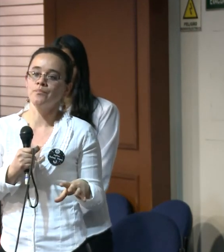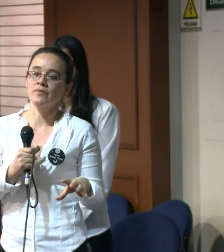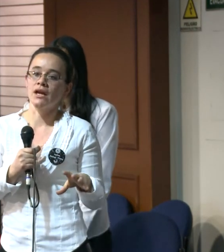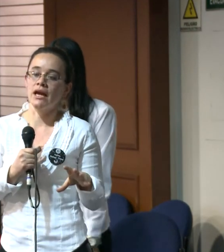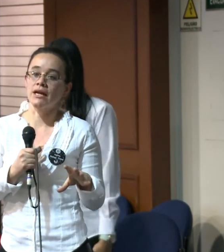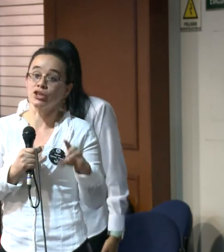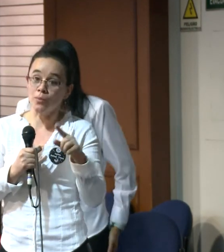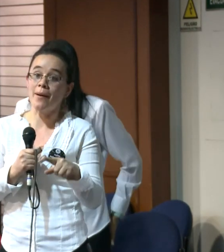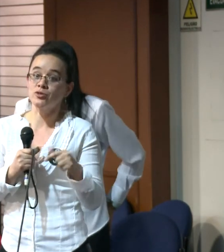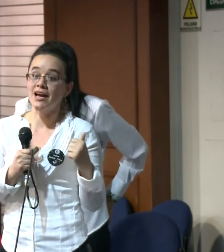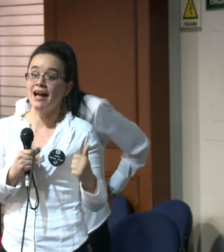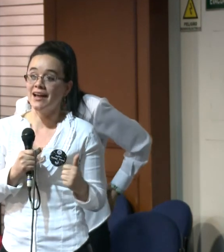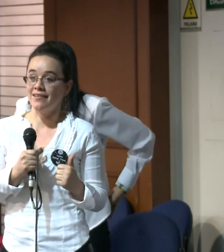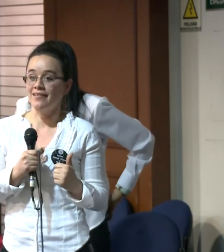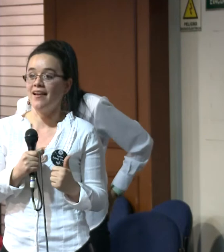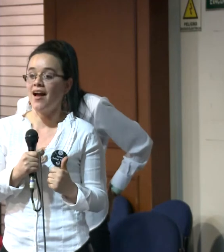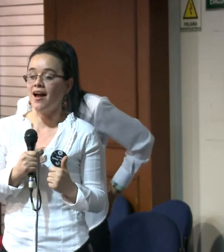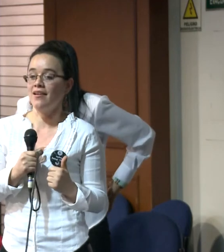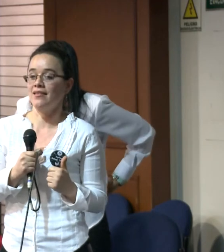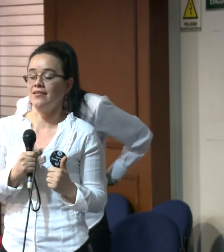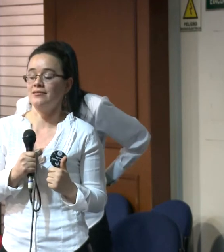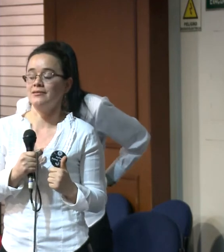proyecto, retomamos